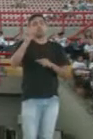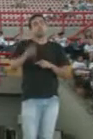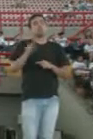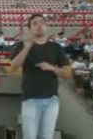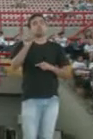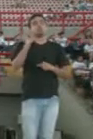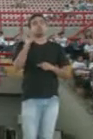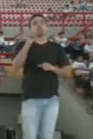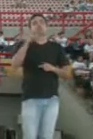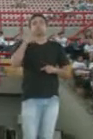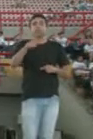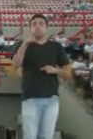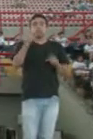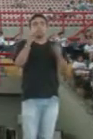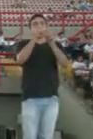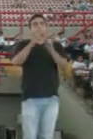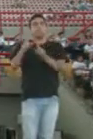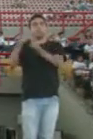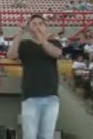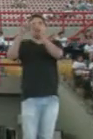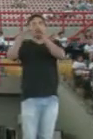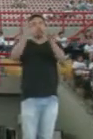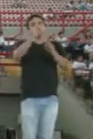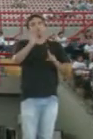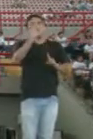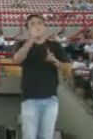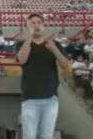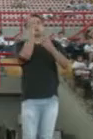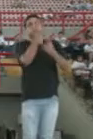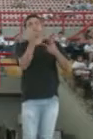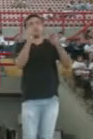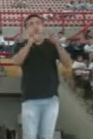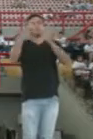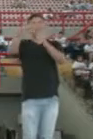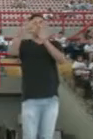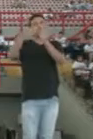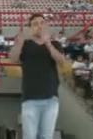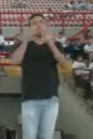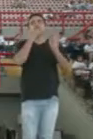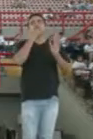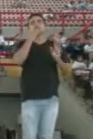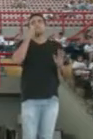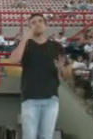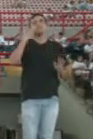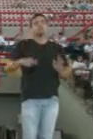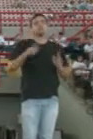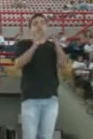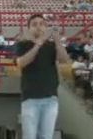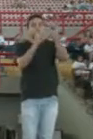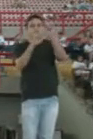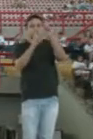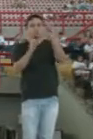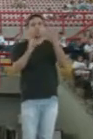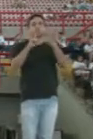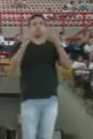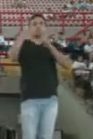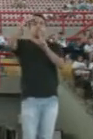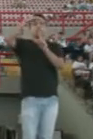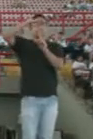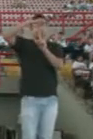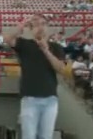são construídos por palavras, mas por imagens, desenhos, símbolos. Por exemplo, uma charge, uma